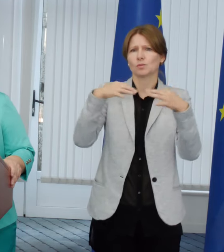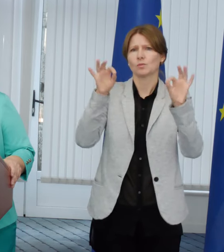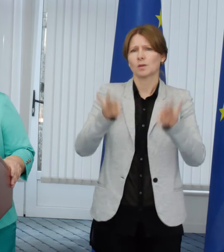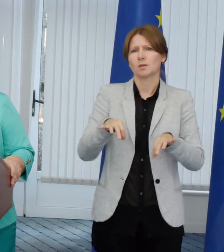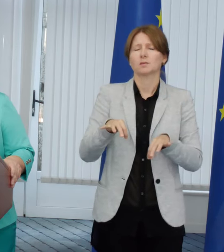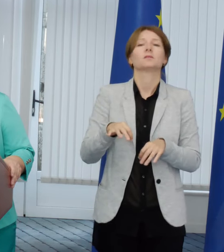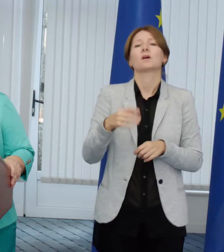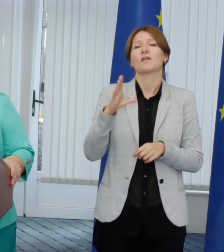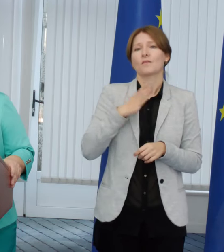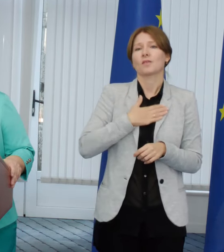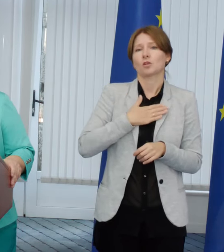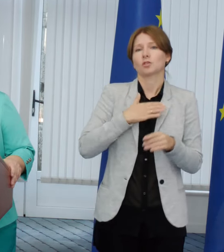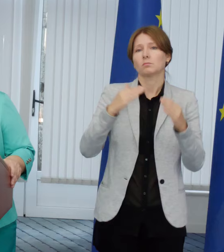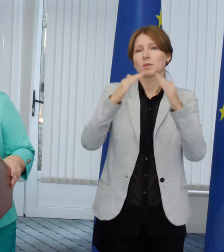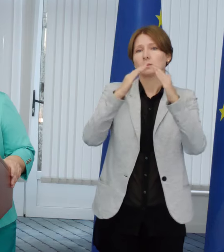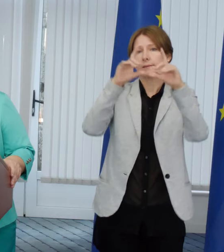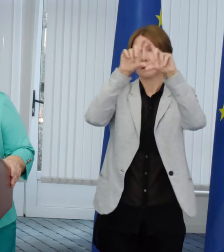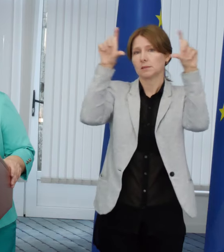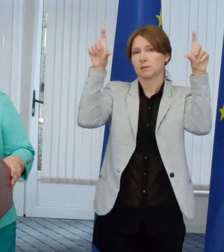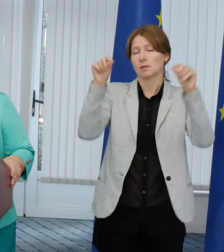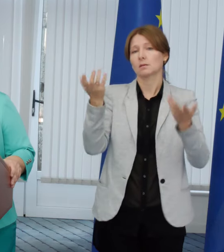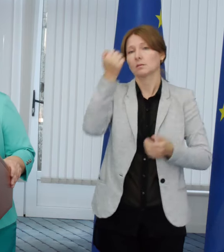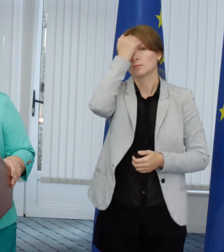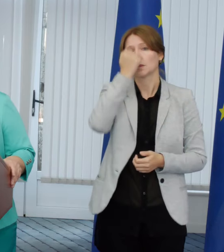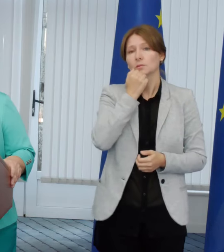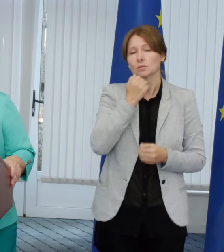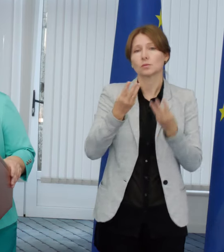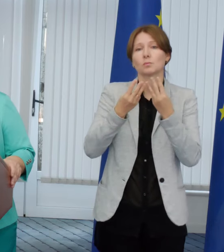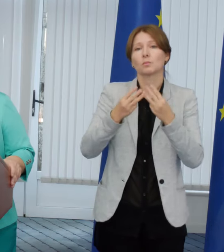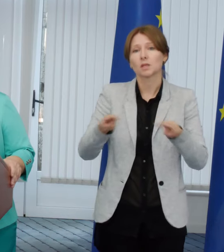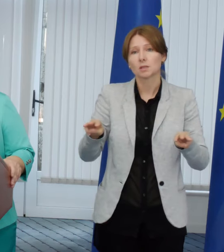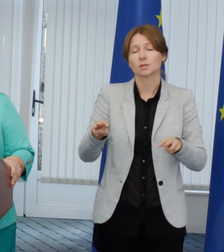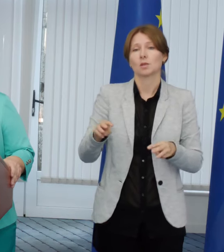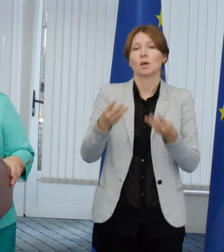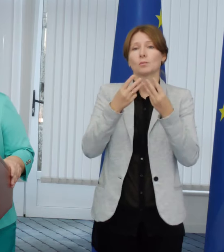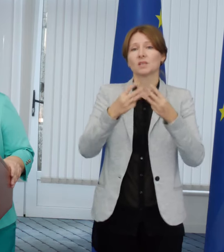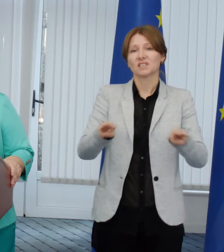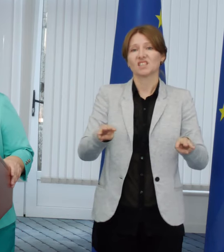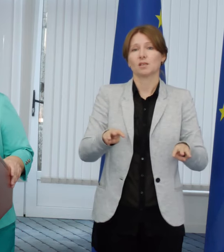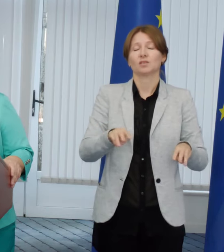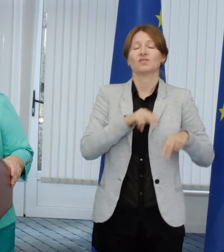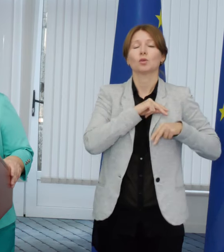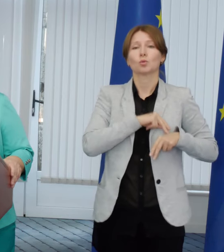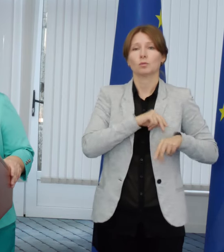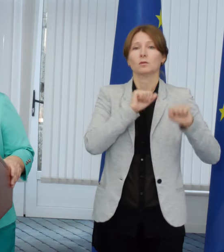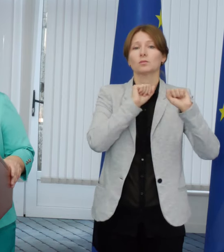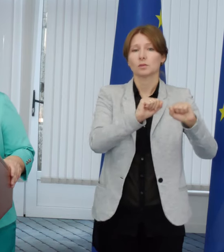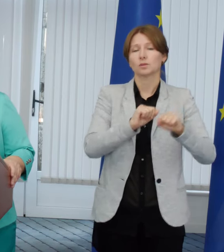întâi în edificiul nostru. Grație domnului ministru, Ministerul Muncii și Protecției Sociale,